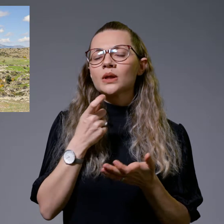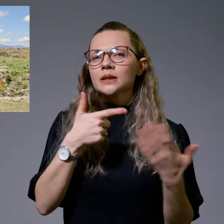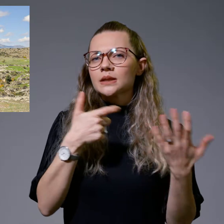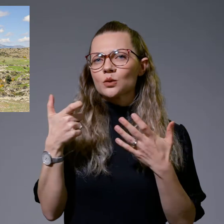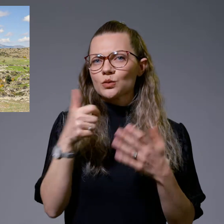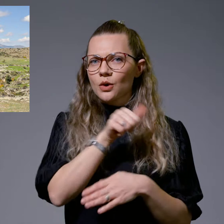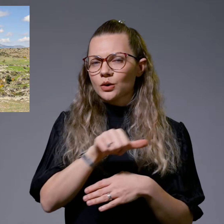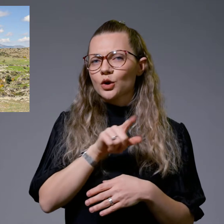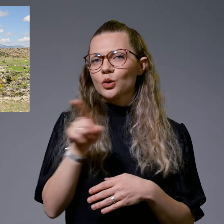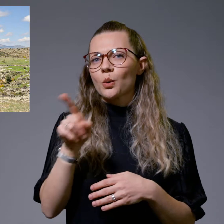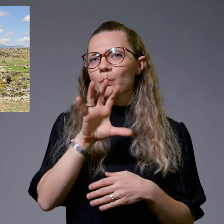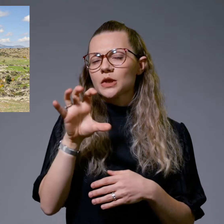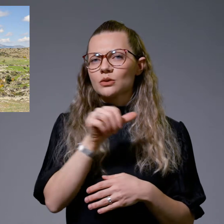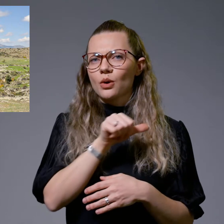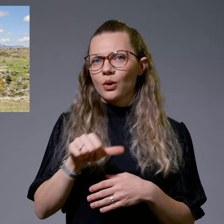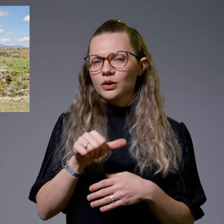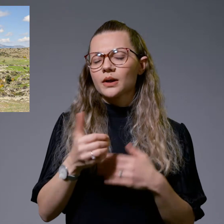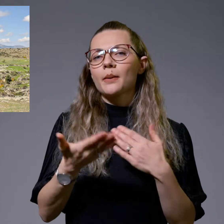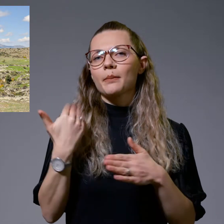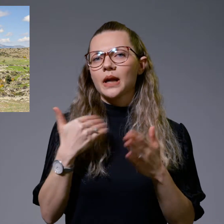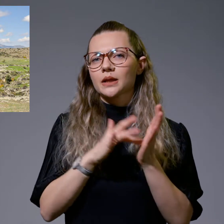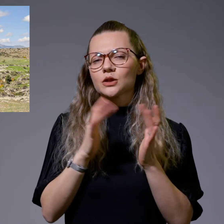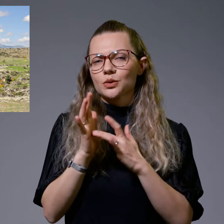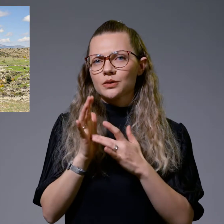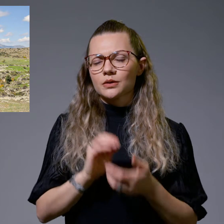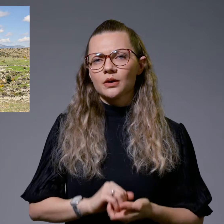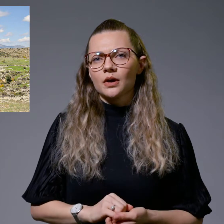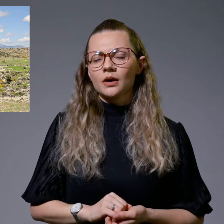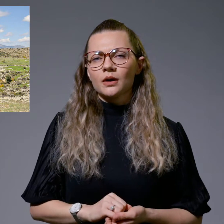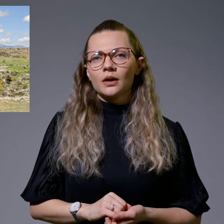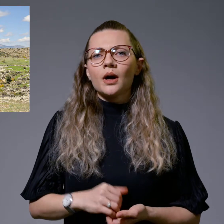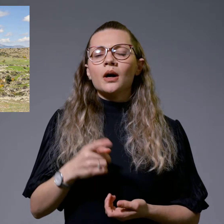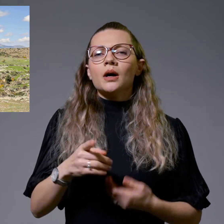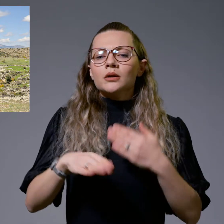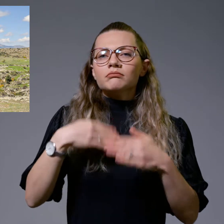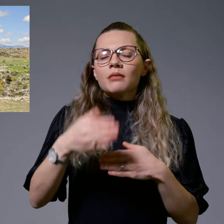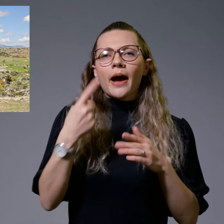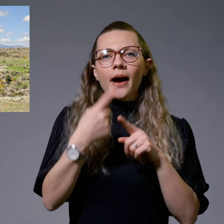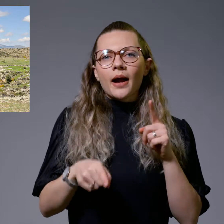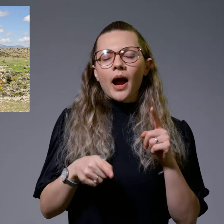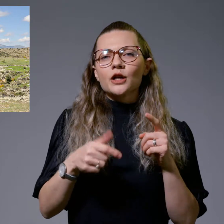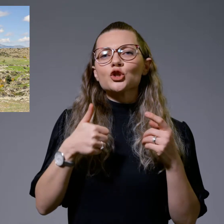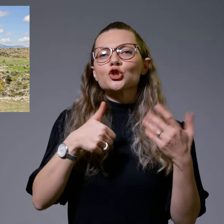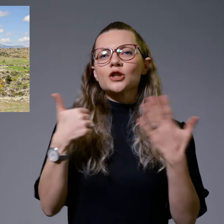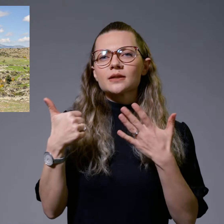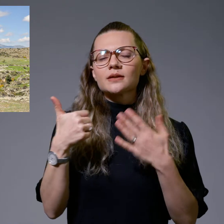до 500 година пред новата ера. При крајот на 6 век пред новата